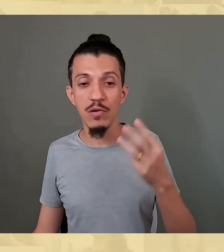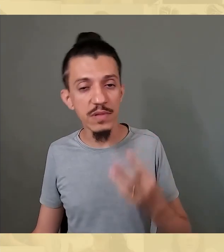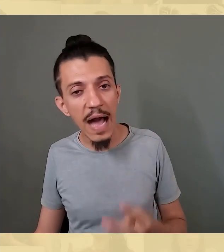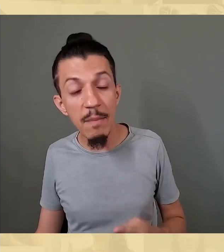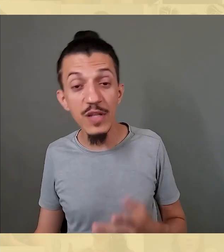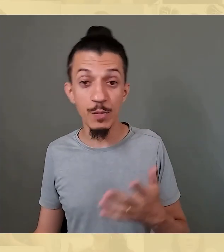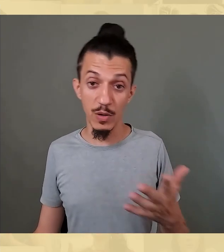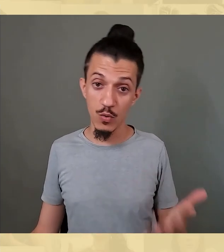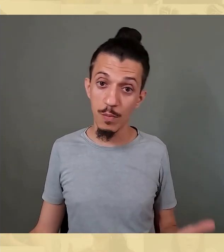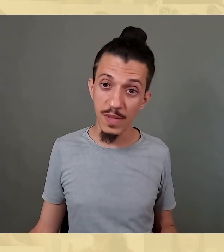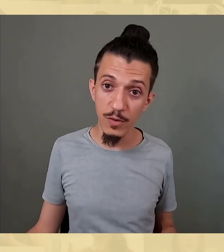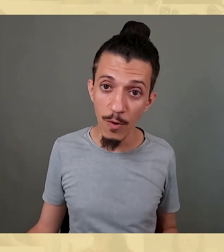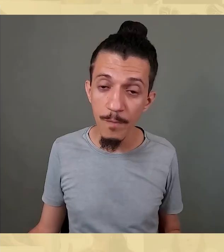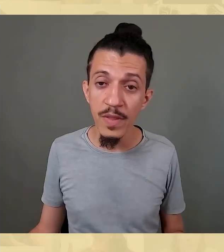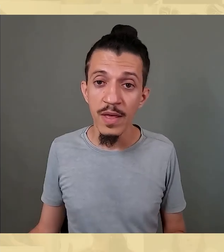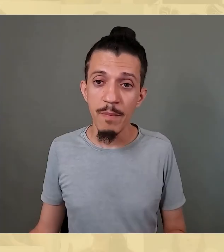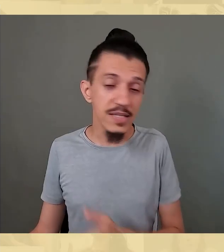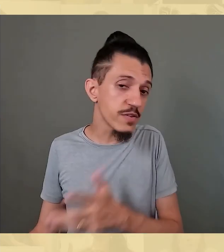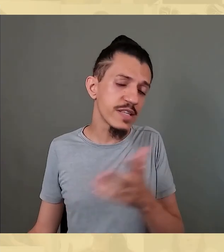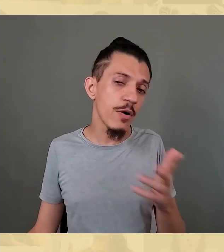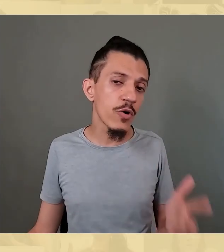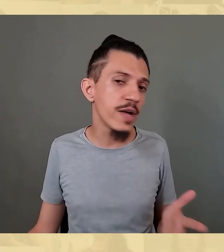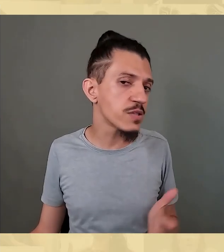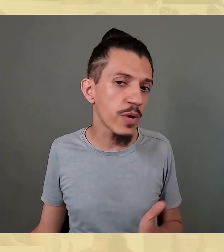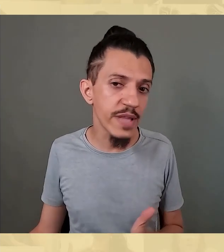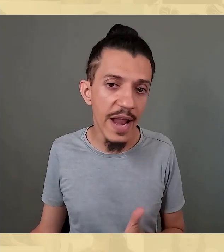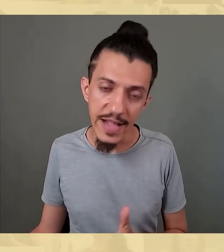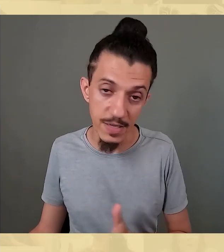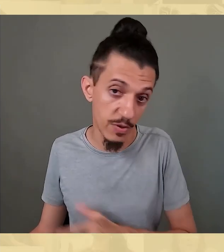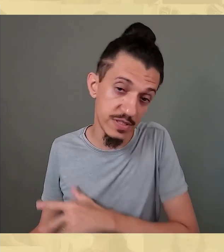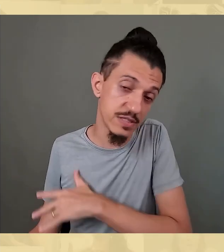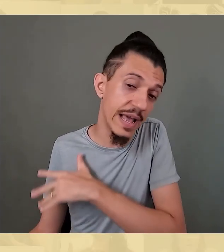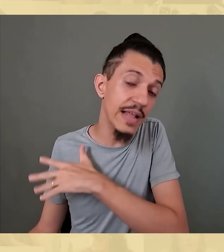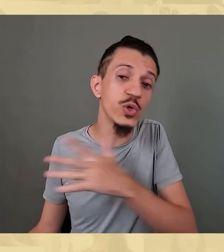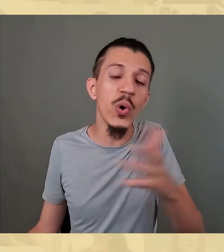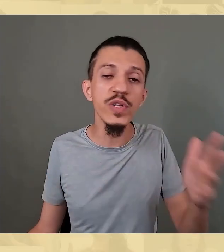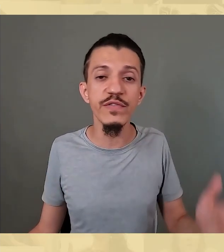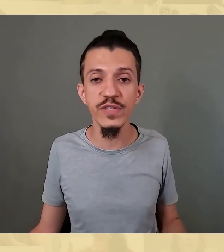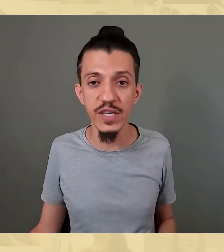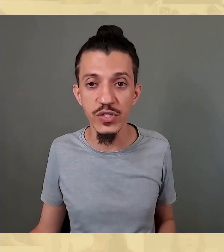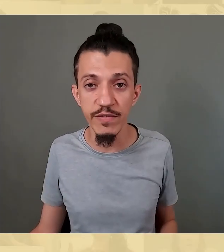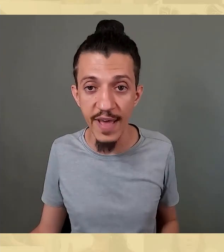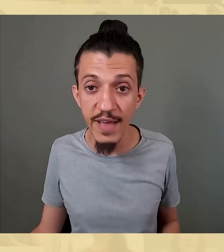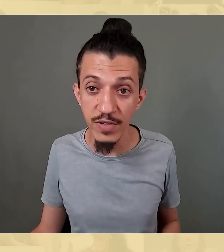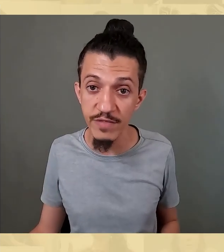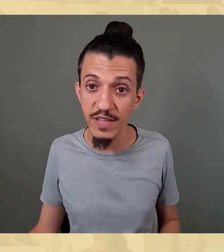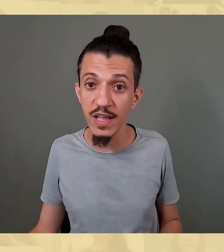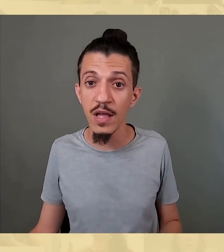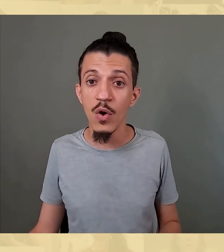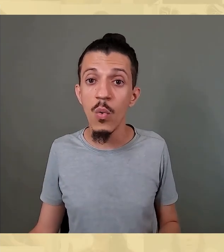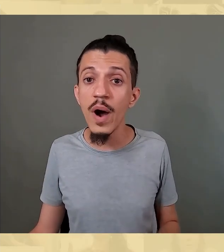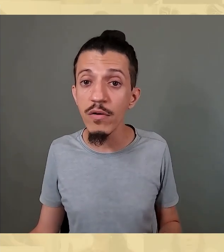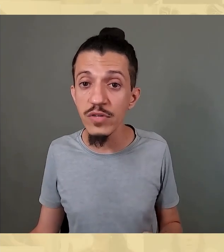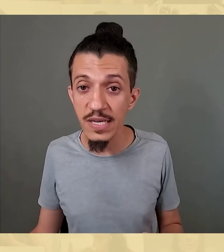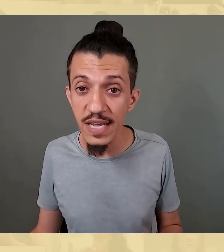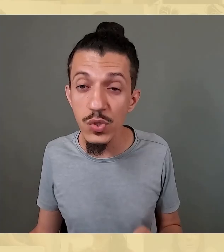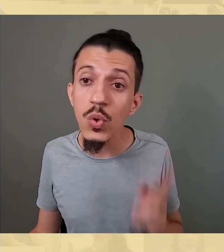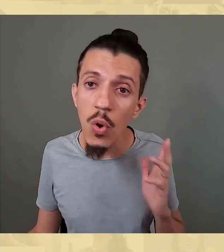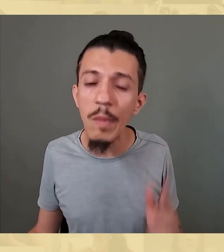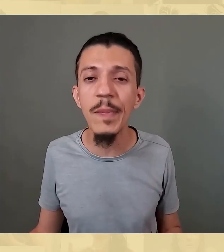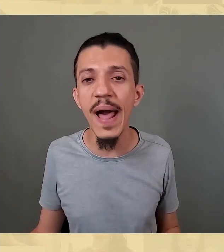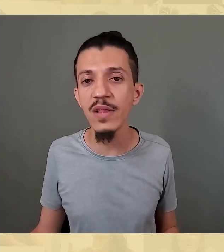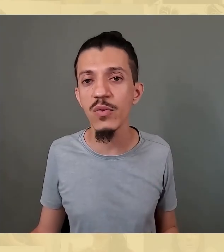pelo tablet, pelo computador. Basta você ter uma conexão com a internet. Você pode acessar ele de onde você estiver e você vai ter um ano de